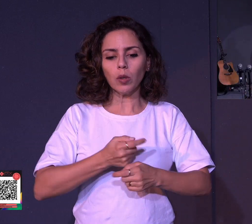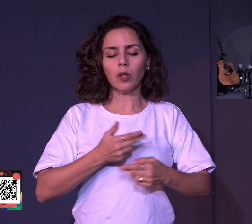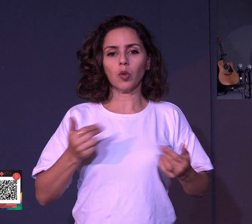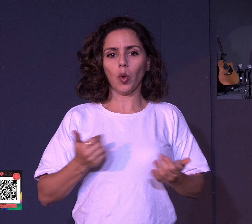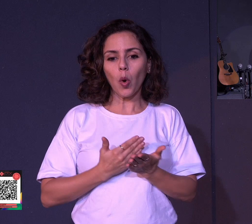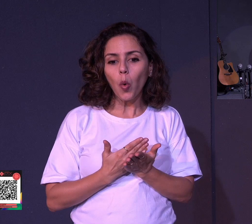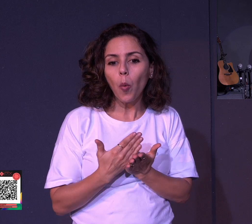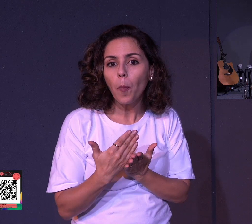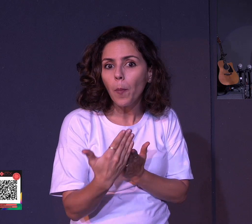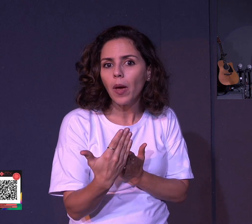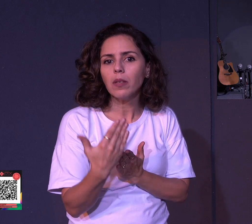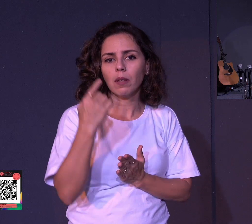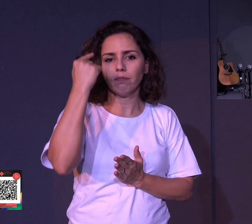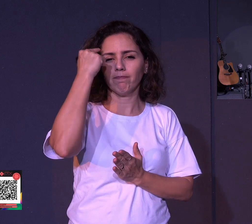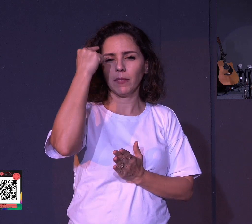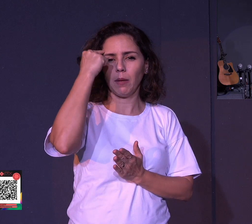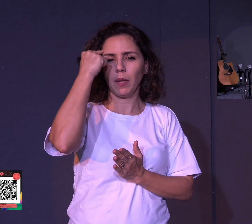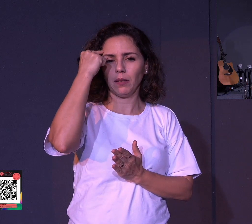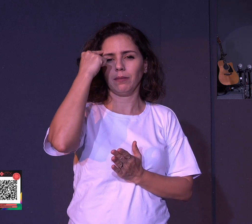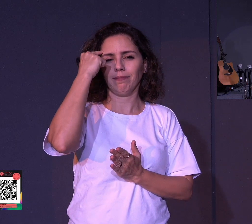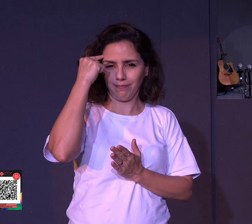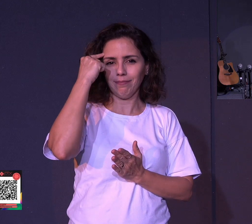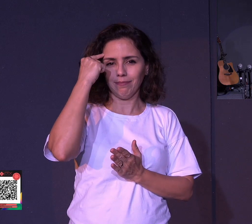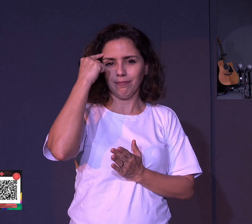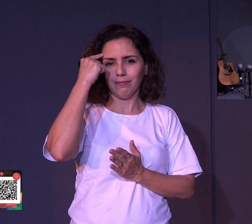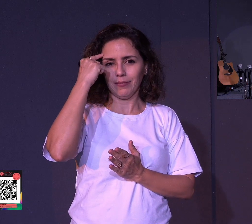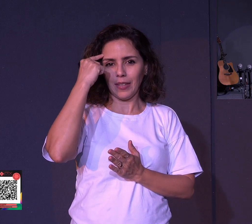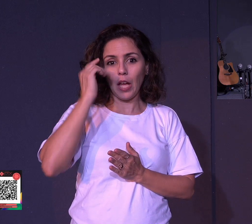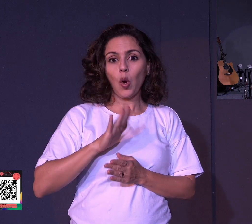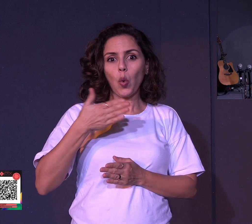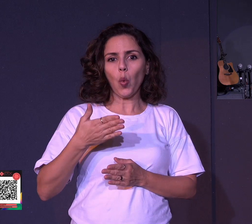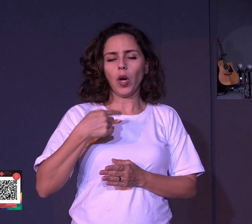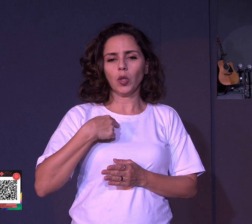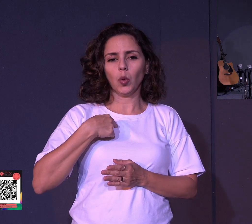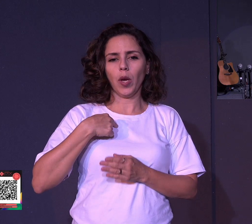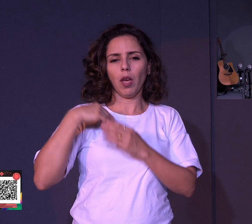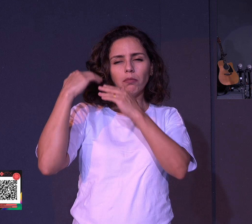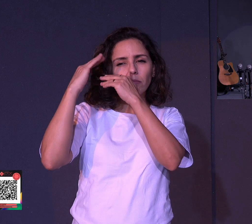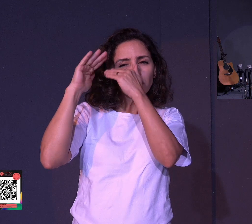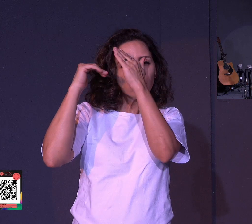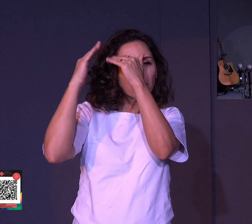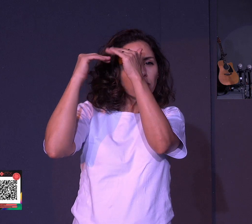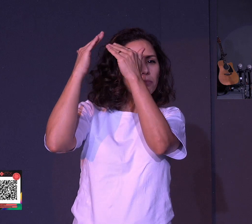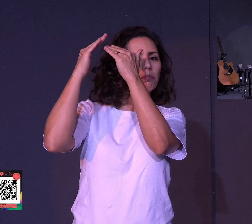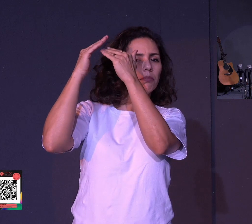quando a gente semeia um pensamento e ele permanece, inevitavelmente a gente vai colher um ato.